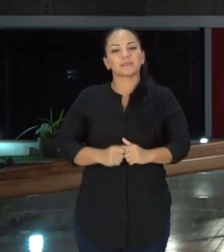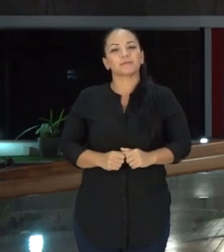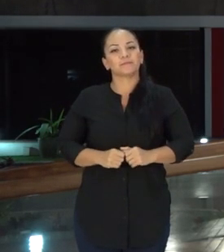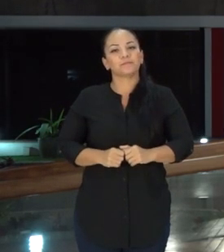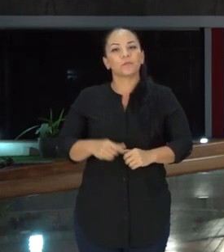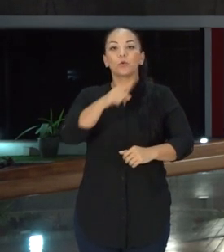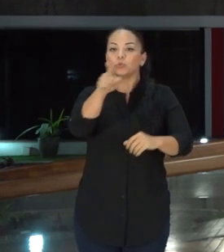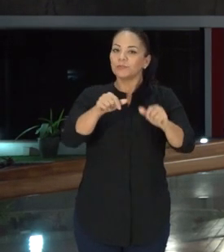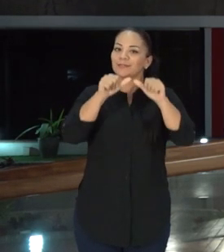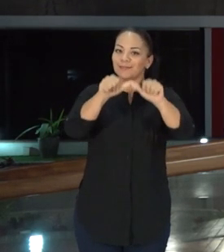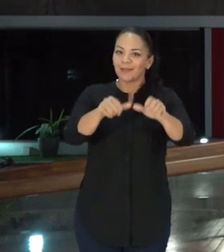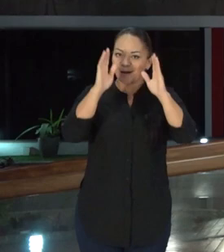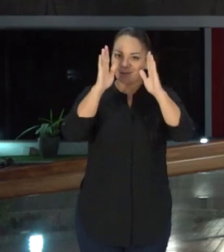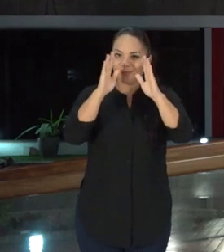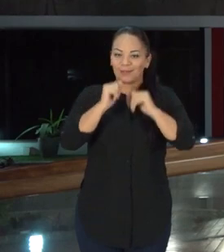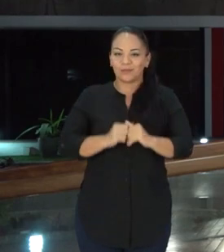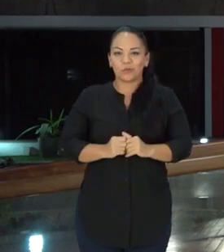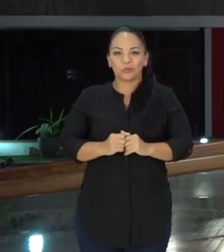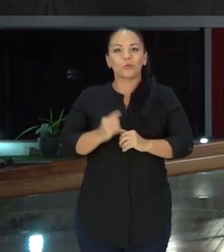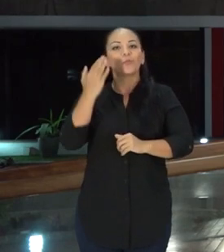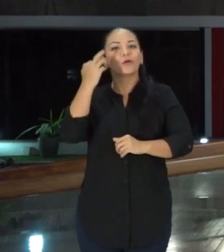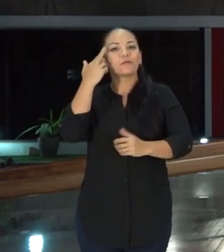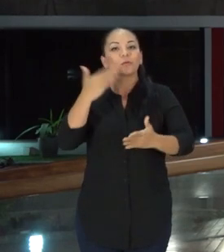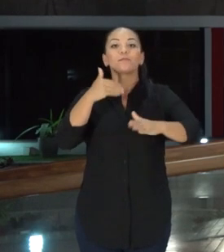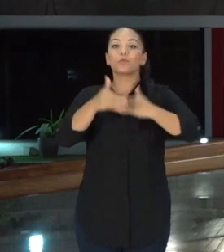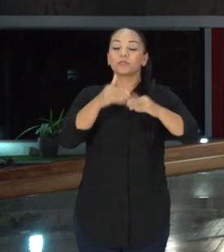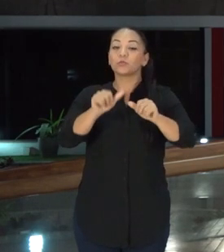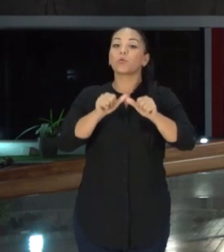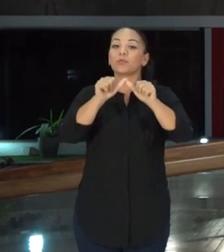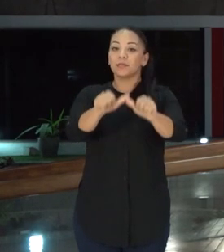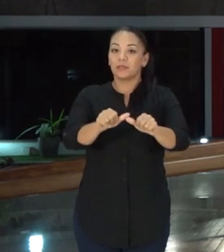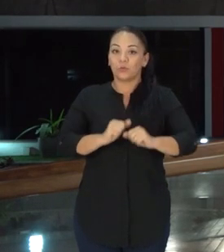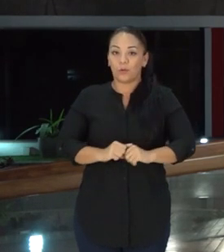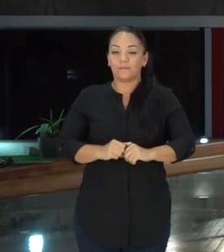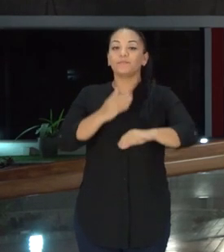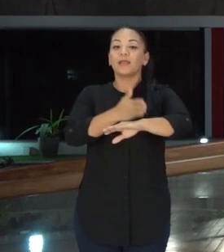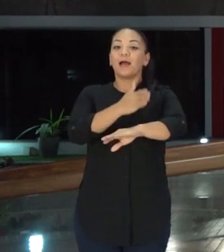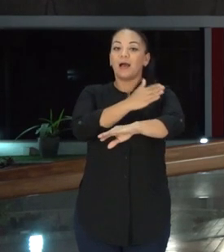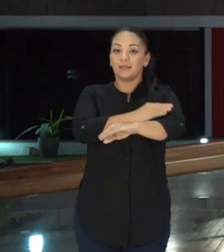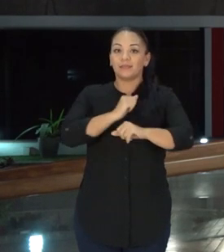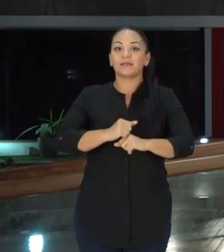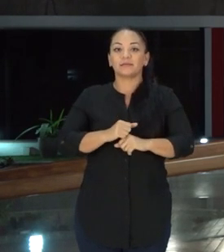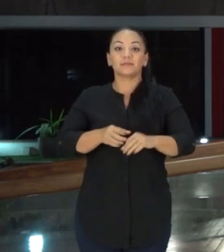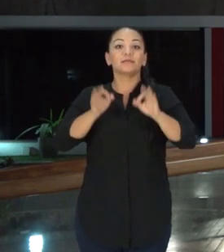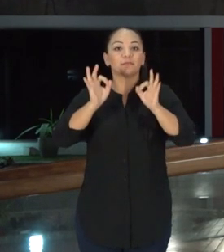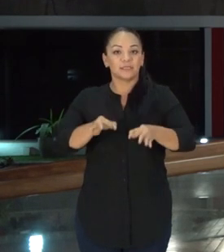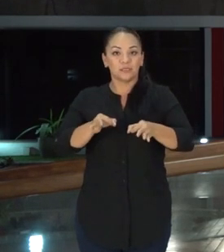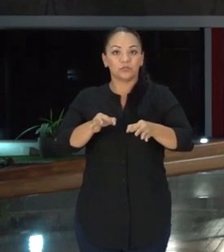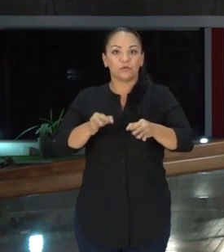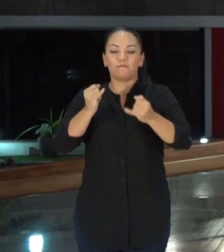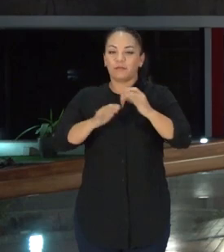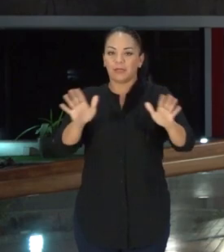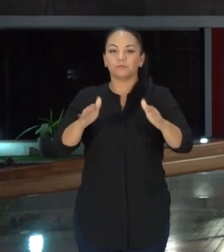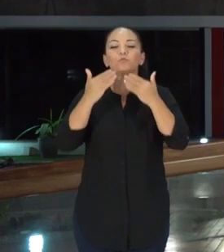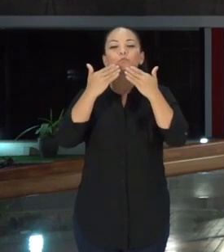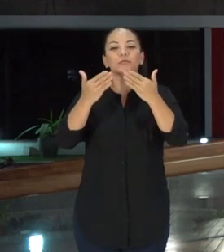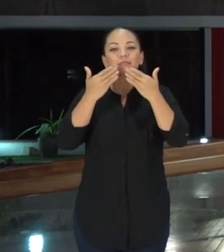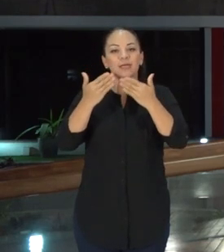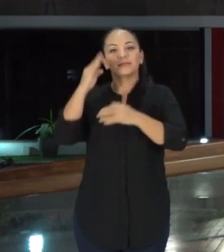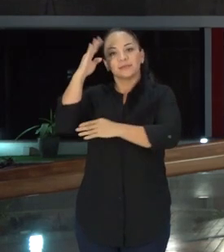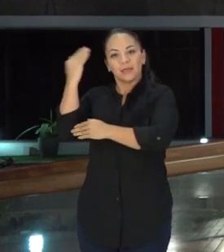manténganse sintonizados, porque el proceso continúa antes de llegar a una decisión definitiva. Muchas